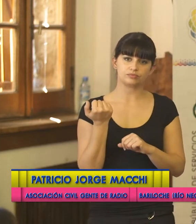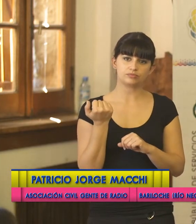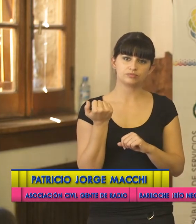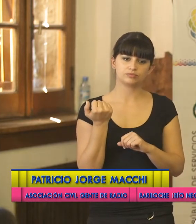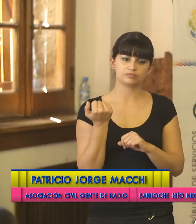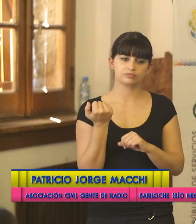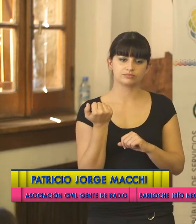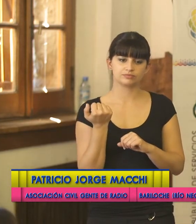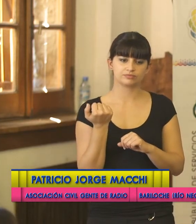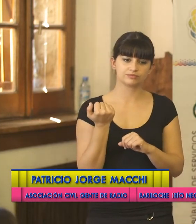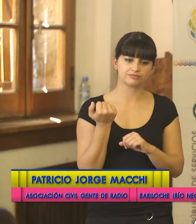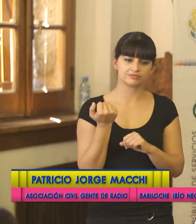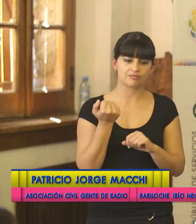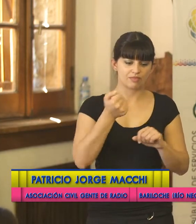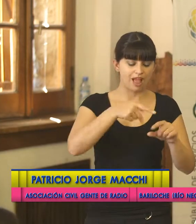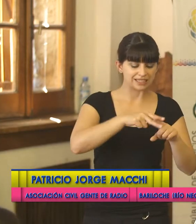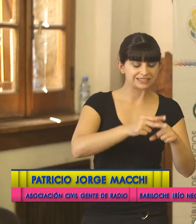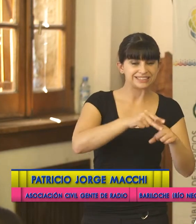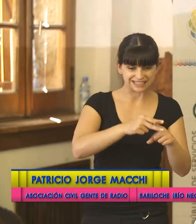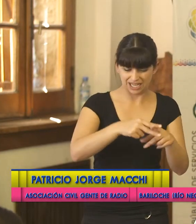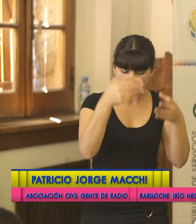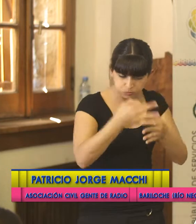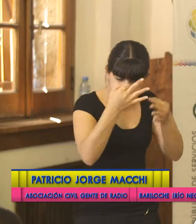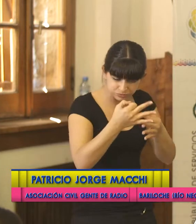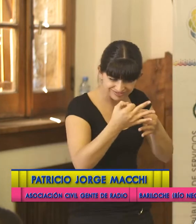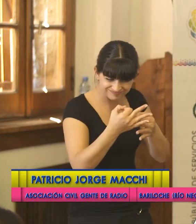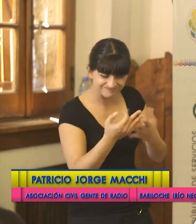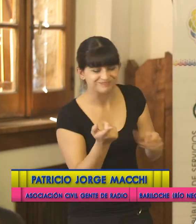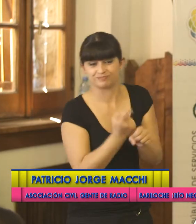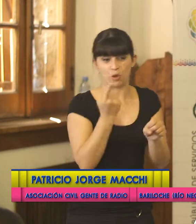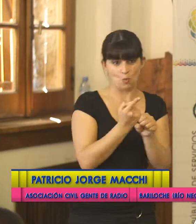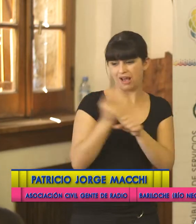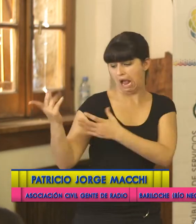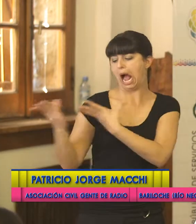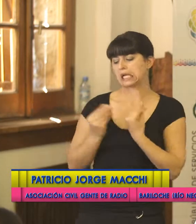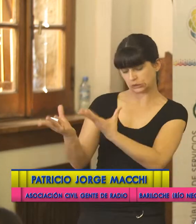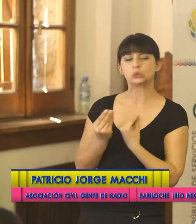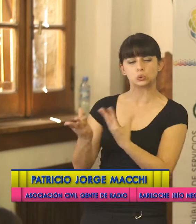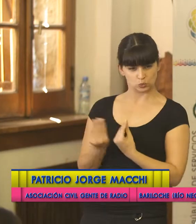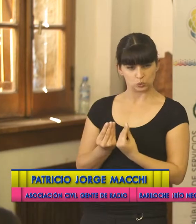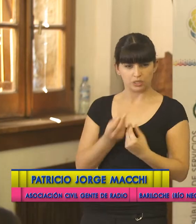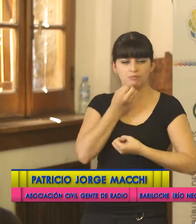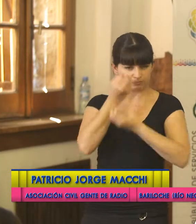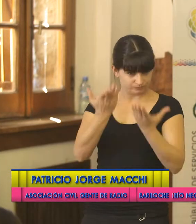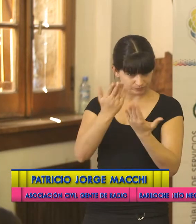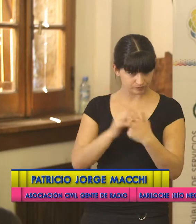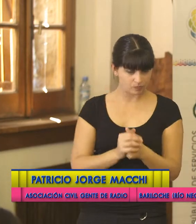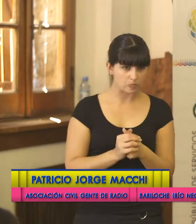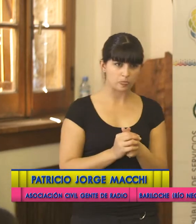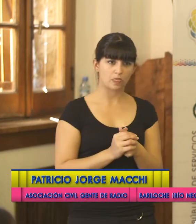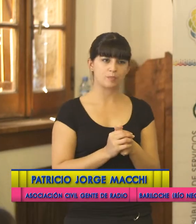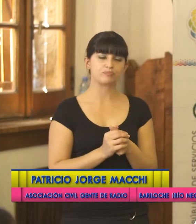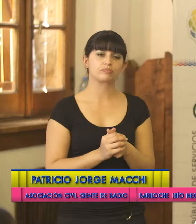este la parte técnica como debería ser la otra el otro tema que nosotros vimos como importante es que